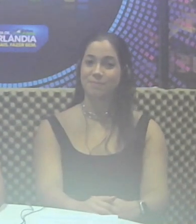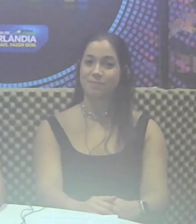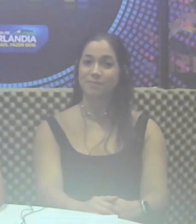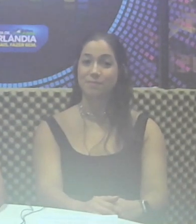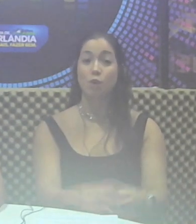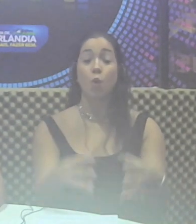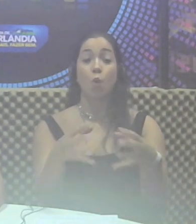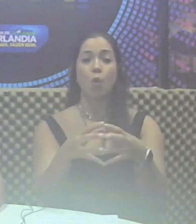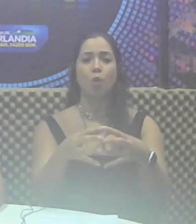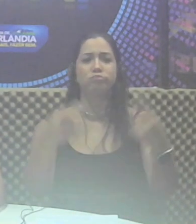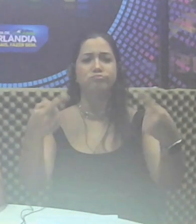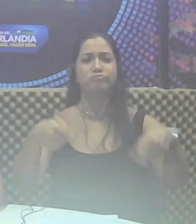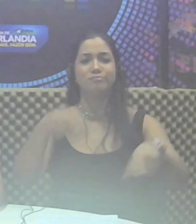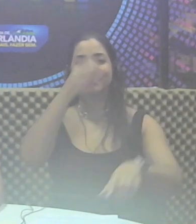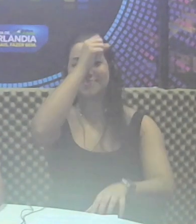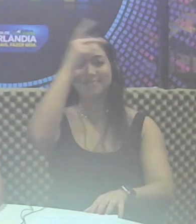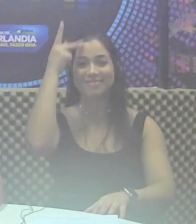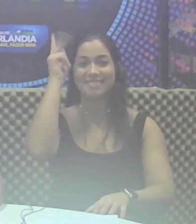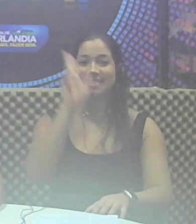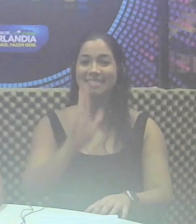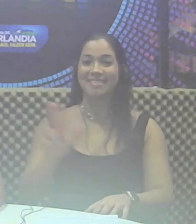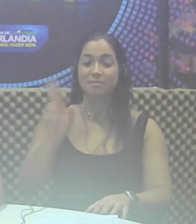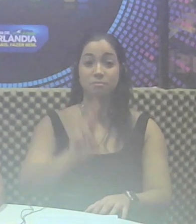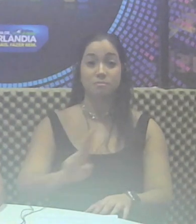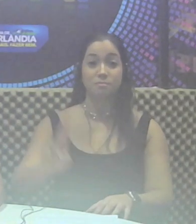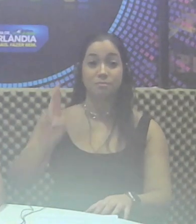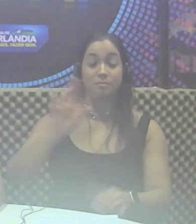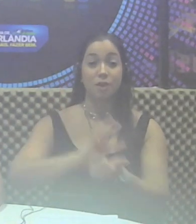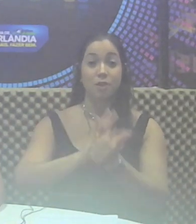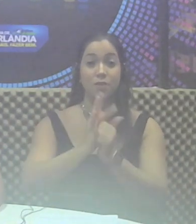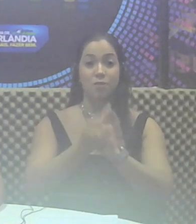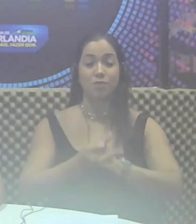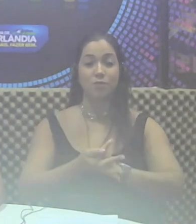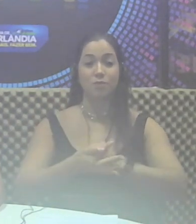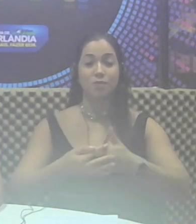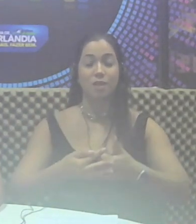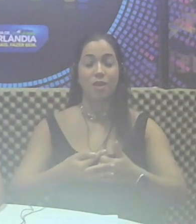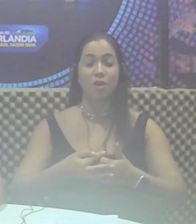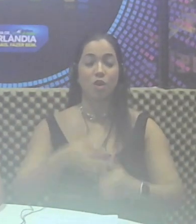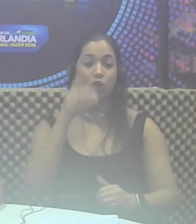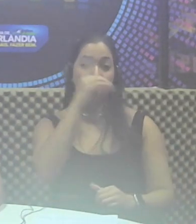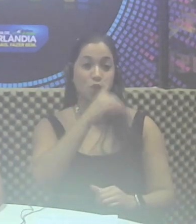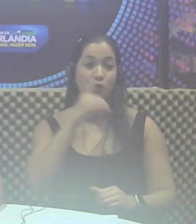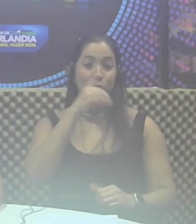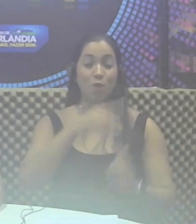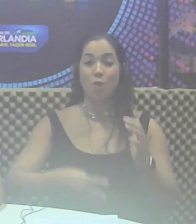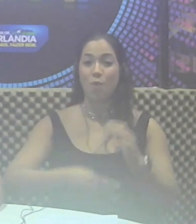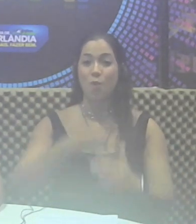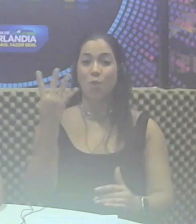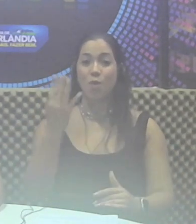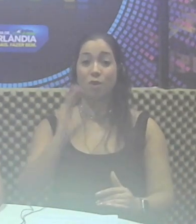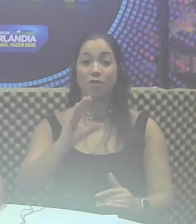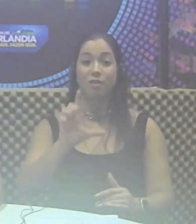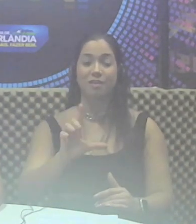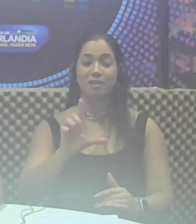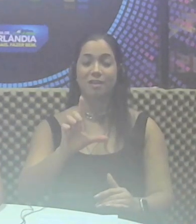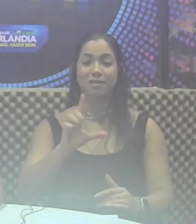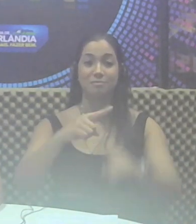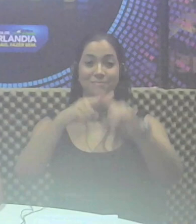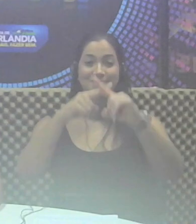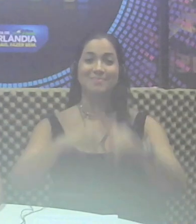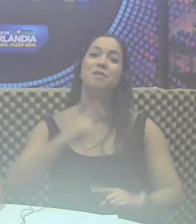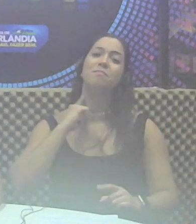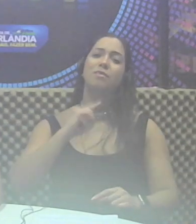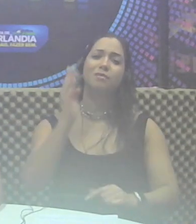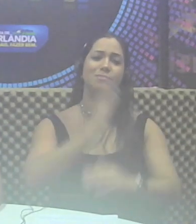A equipe de competição da Prefeitura de Uberlândia, representada pela Futel, disputa neste domingo a quarta etapa classificatória do Campeonato Mineiro